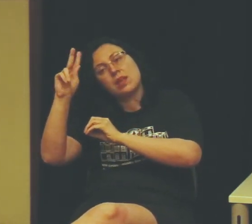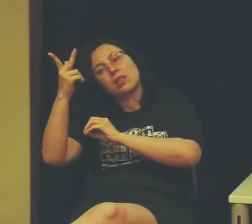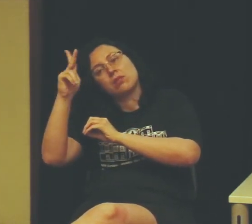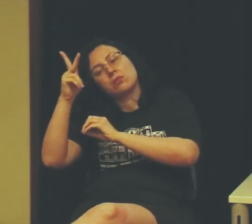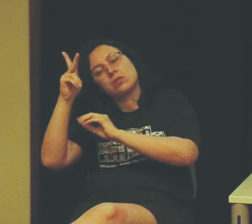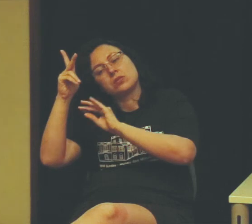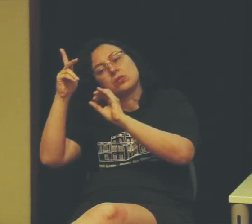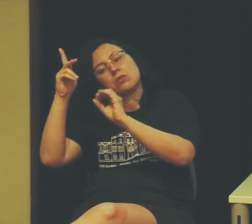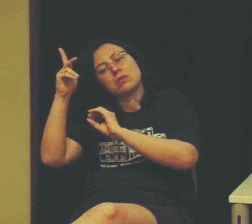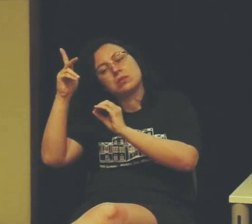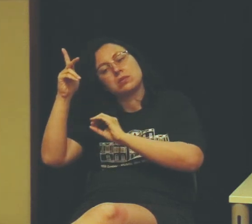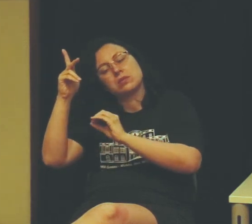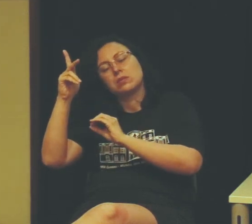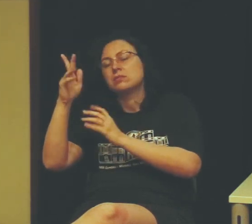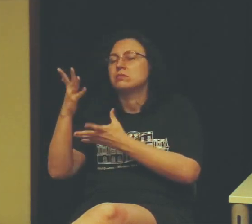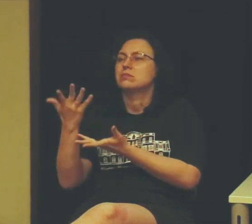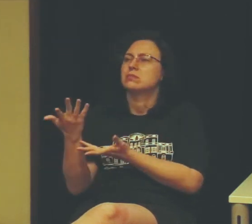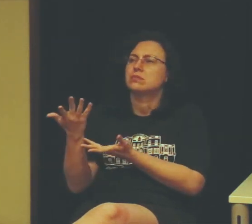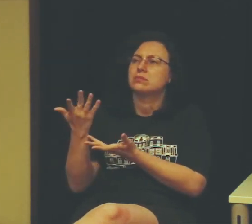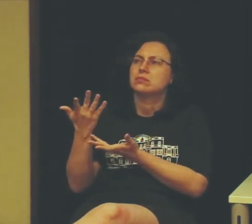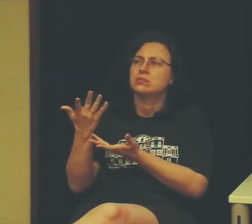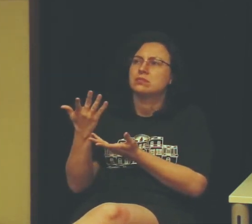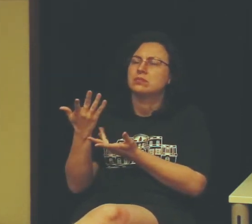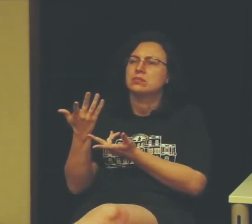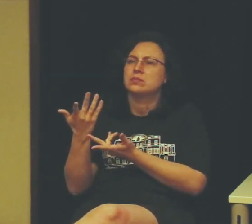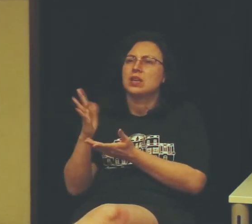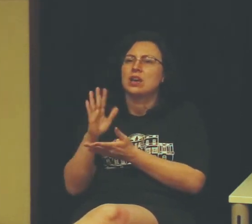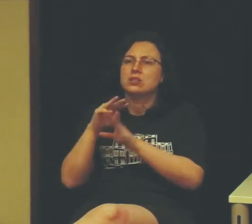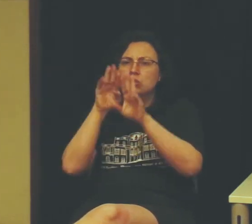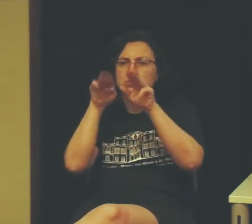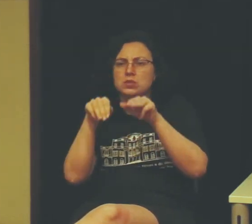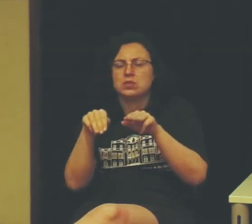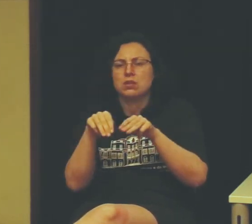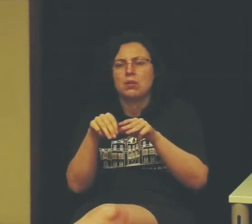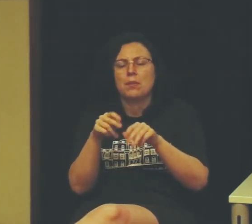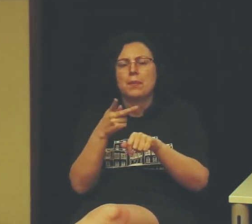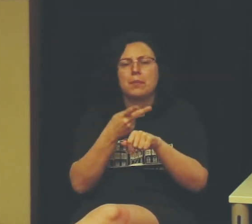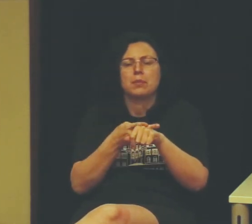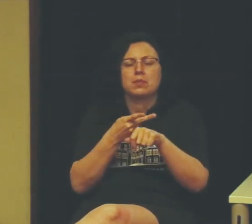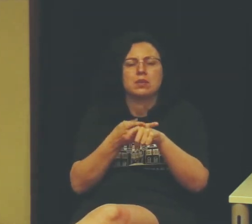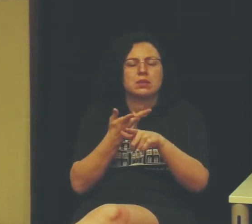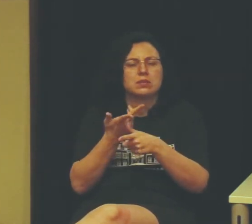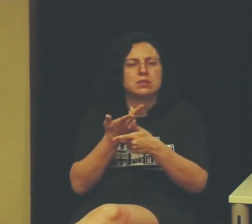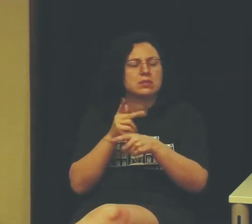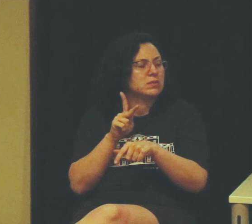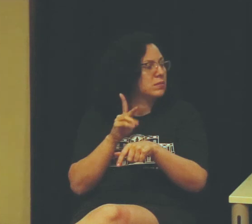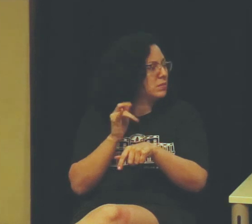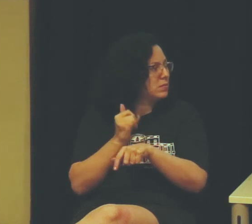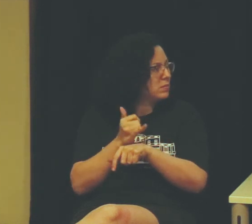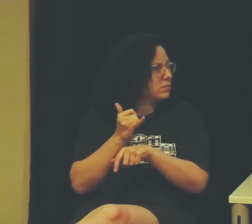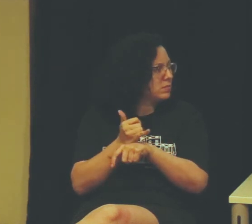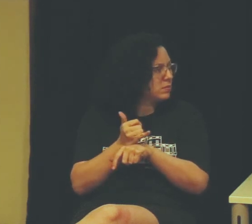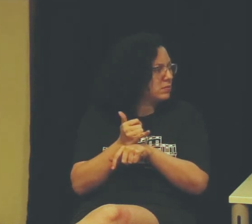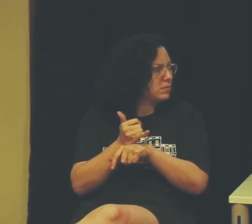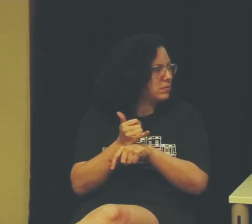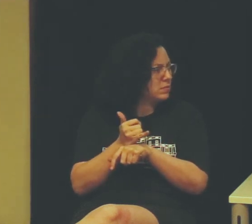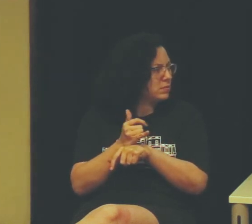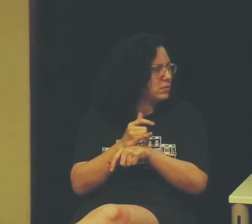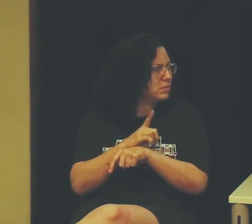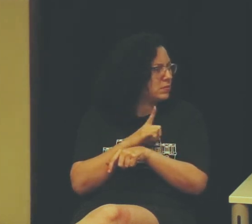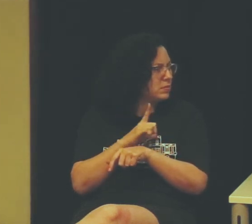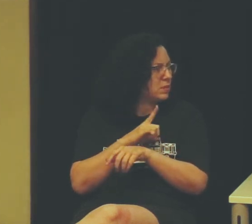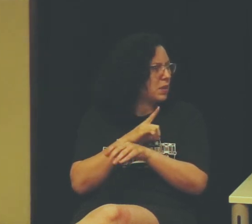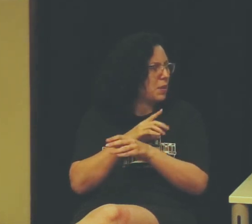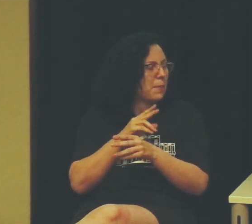oxigênio. Mais especificamente, né, uma vez que a gente está no Museu de Mineralogia, é interessante apontar isso. A gente tem exemplos